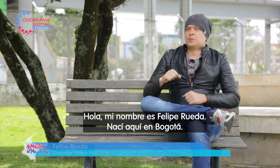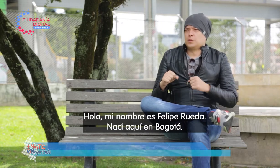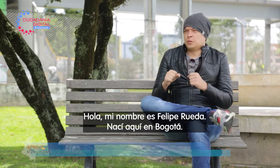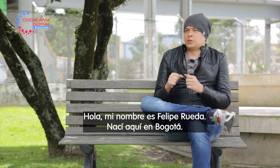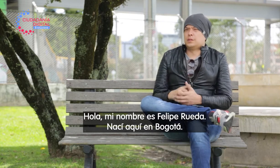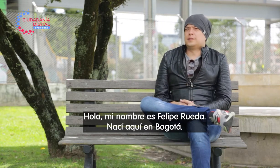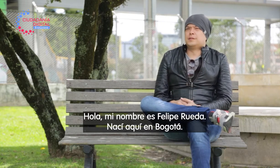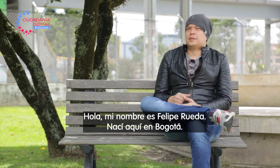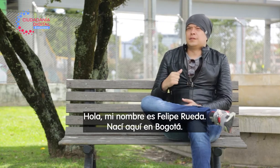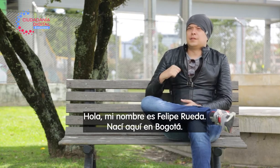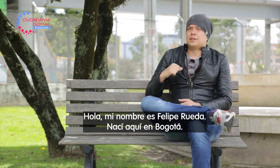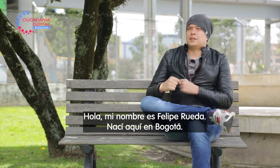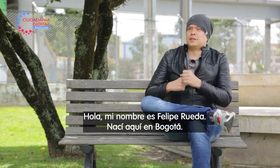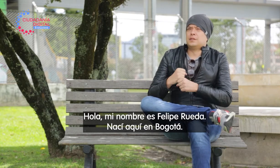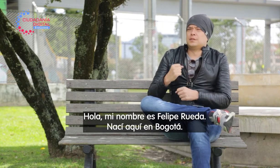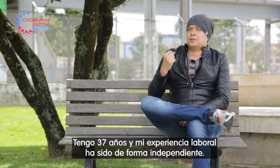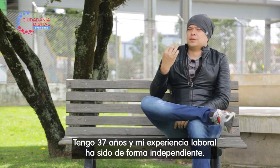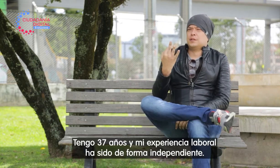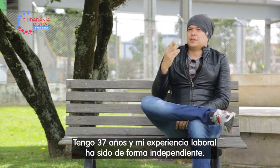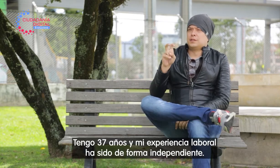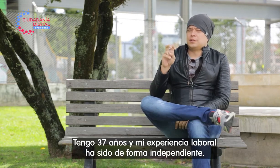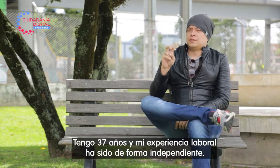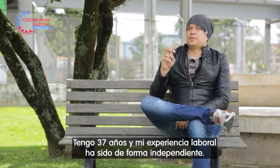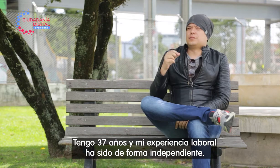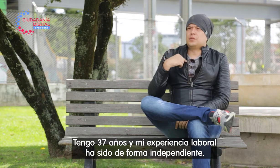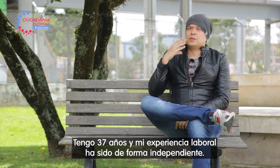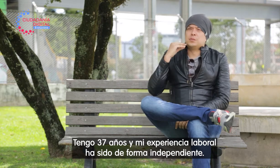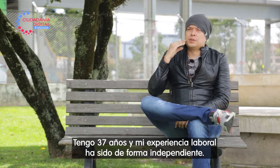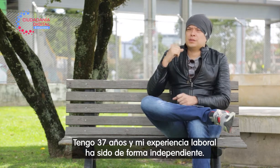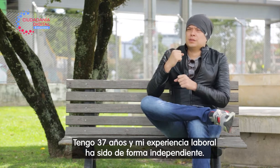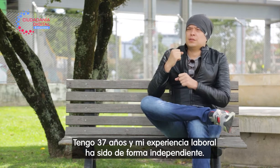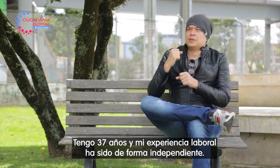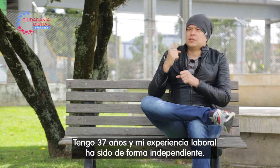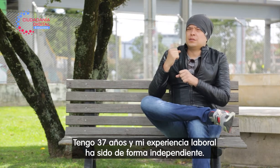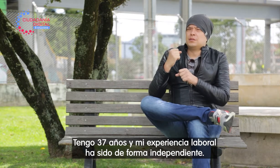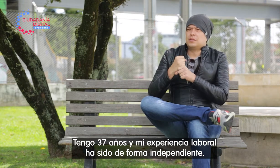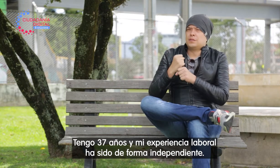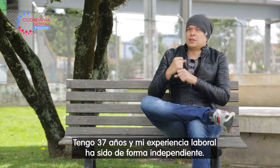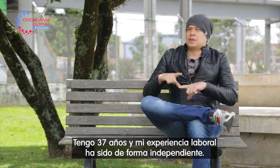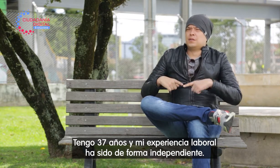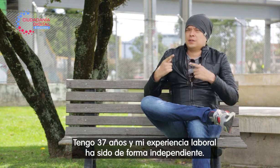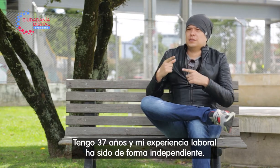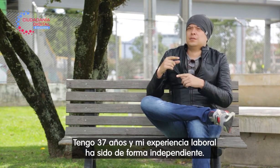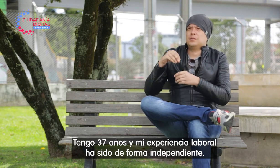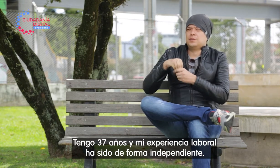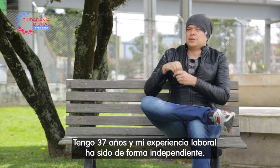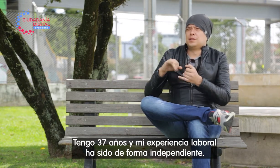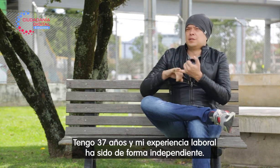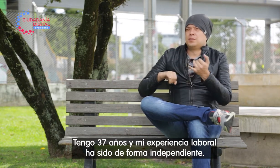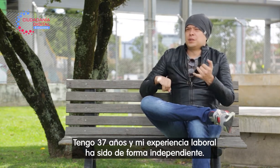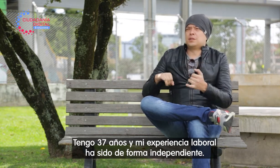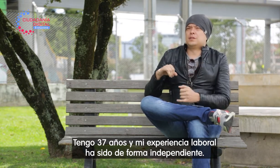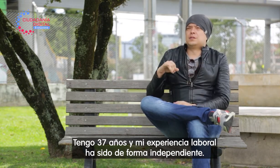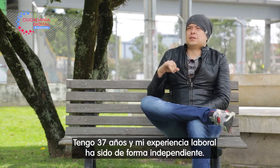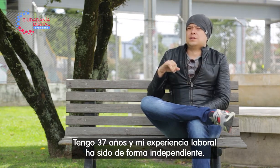bogotá tengo 37 años y mi experiencia laboral ha sido de forma